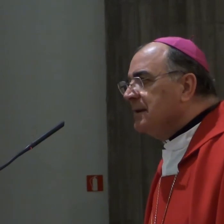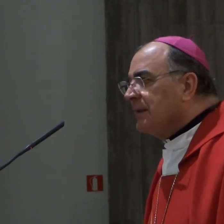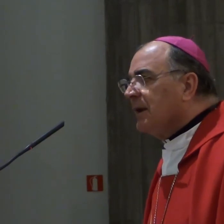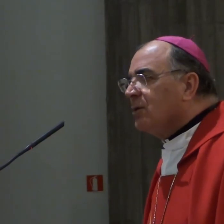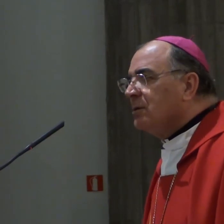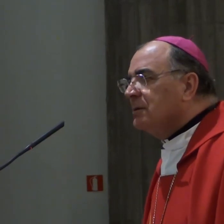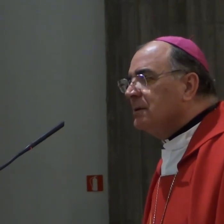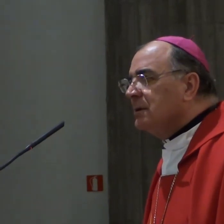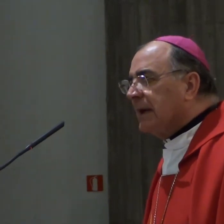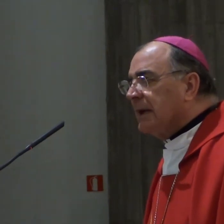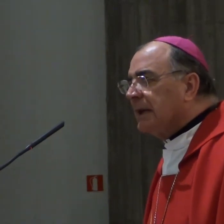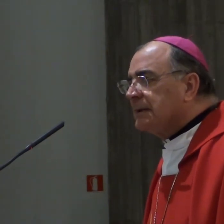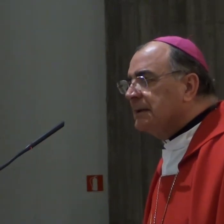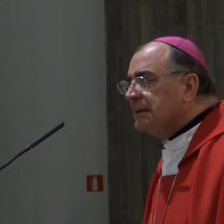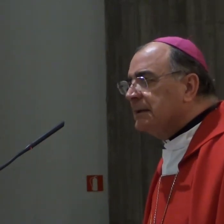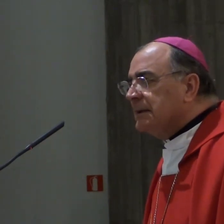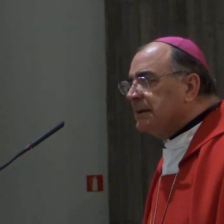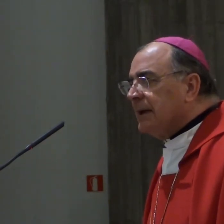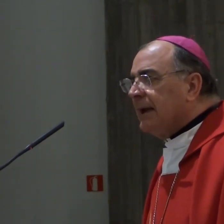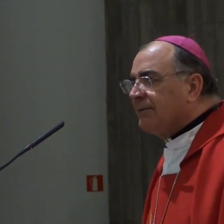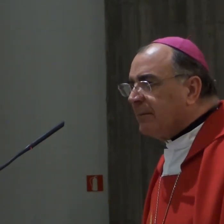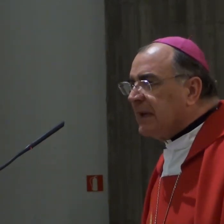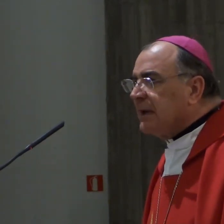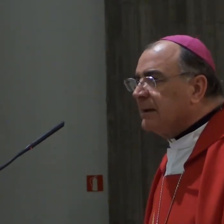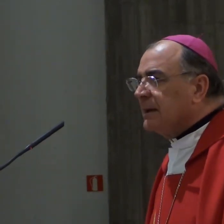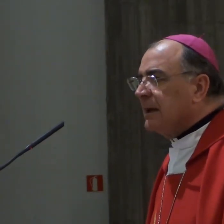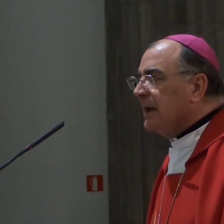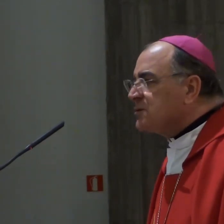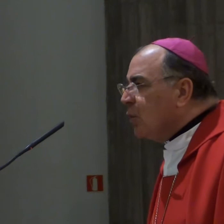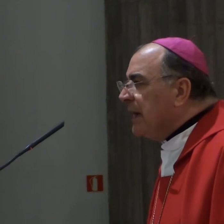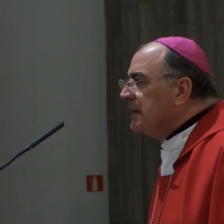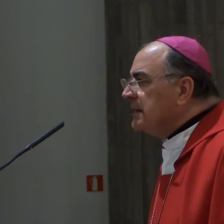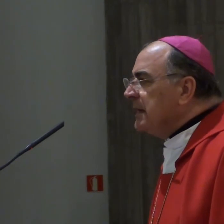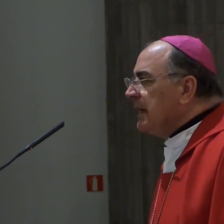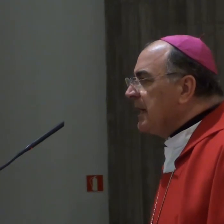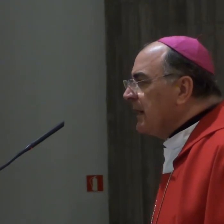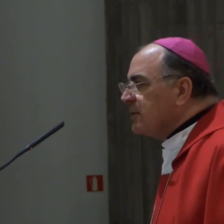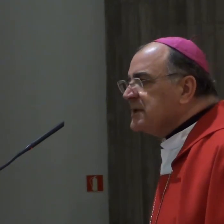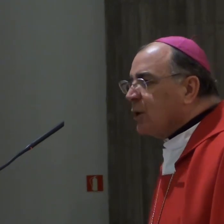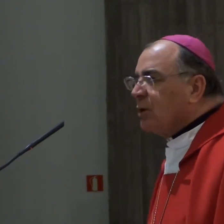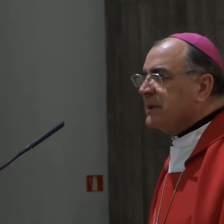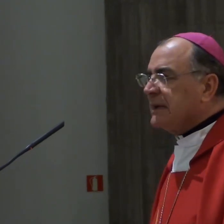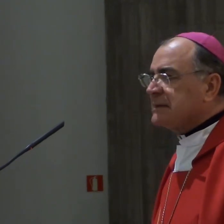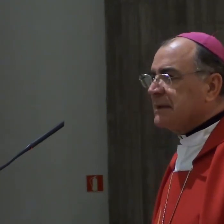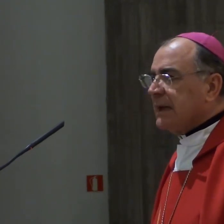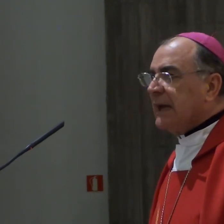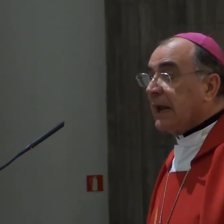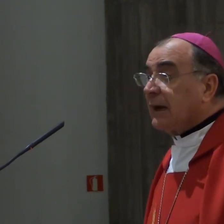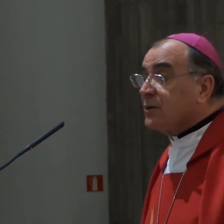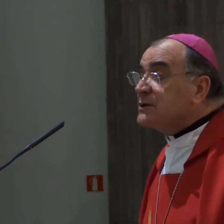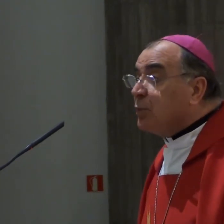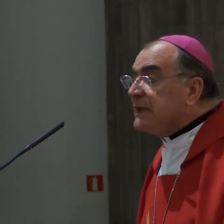de hacerlo la familia la escuela las relaciones económicas